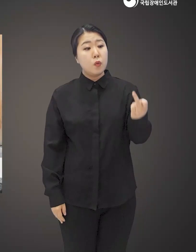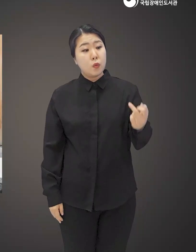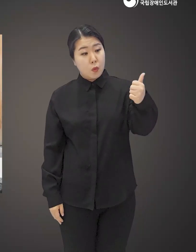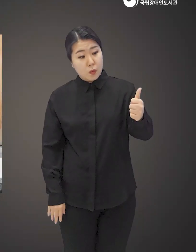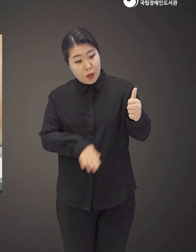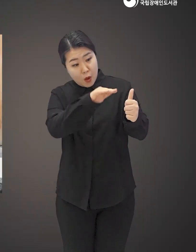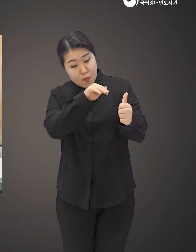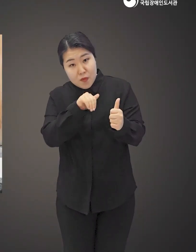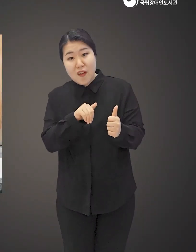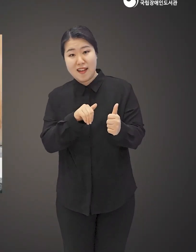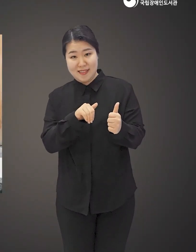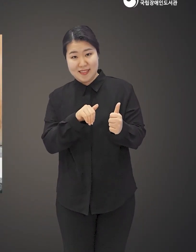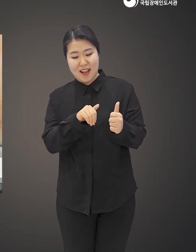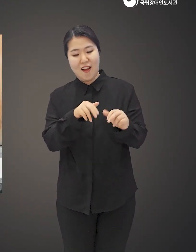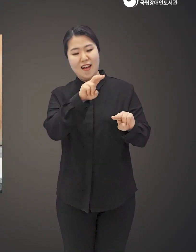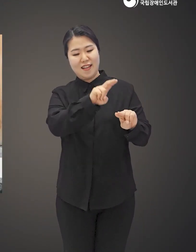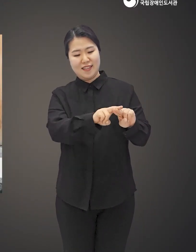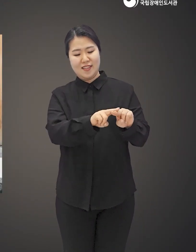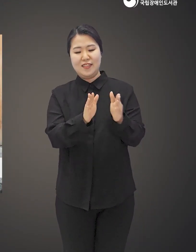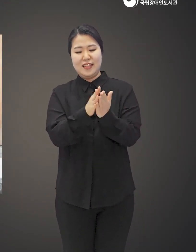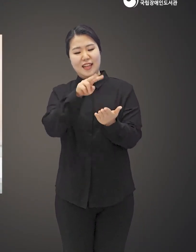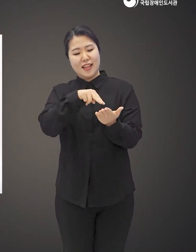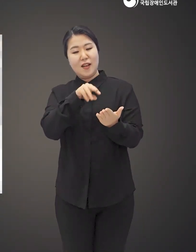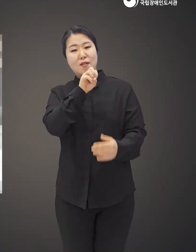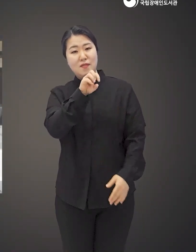그러고는 뿌듯하게 동생에게 읽어준다.